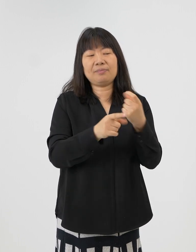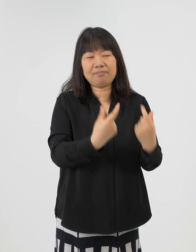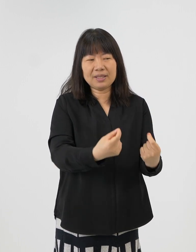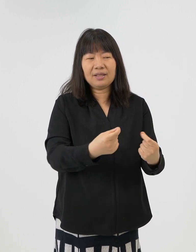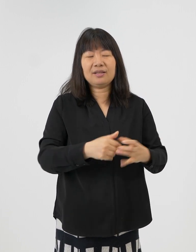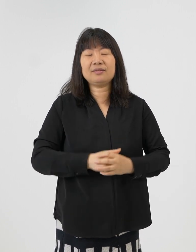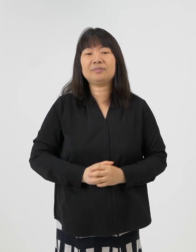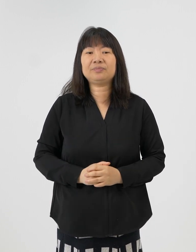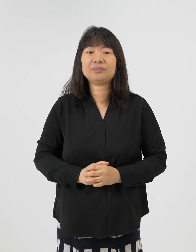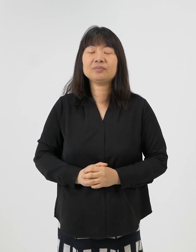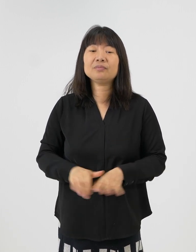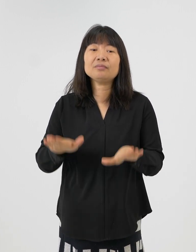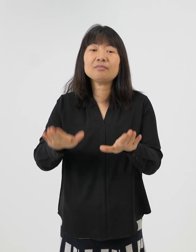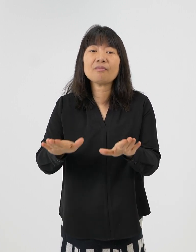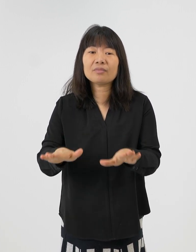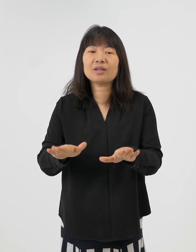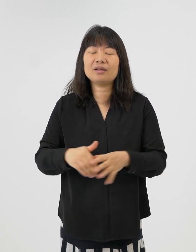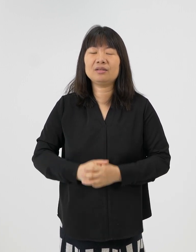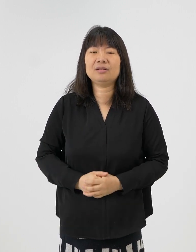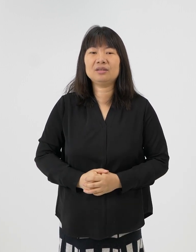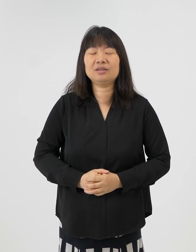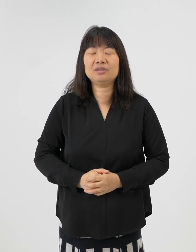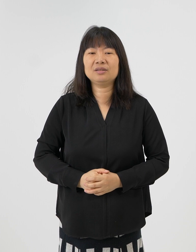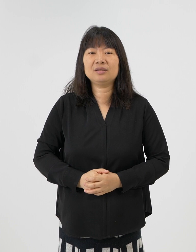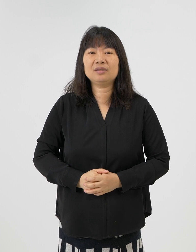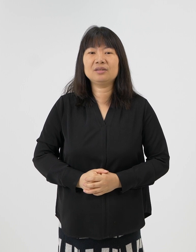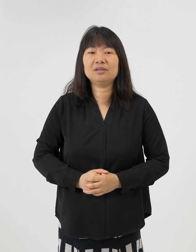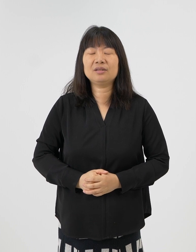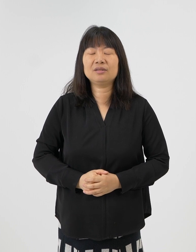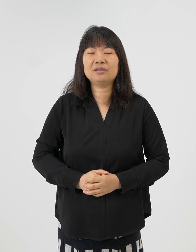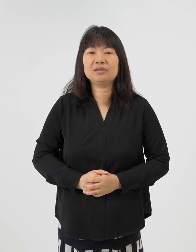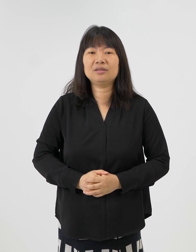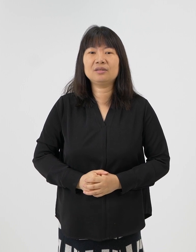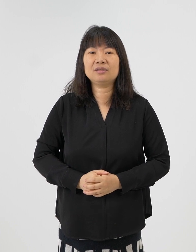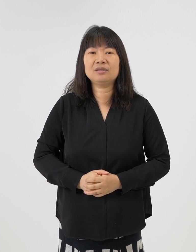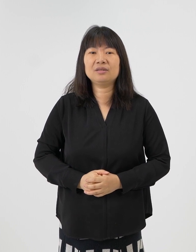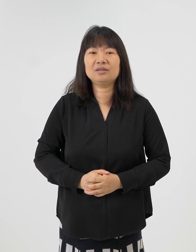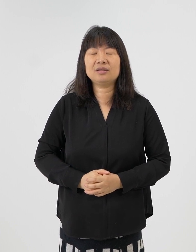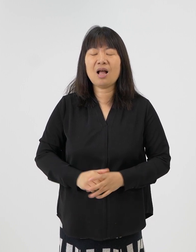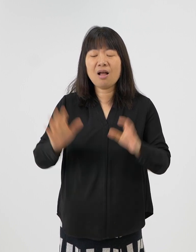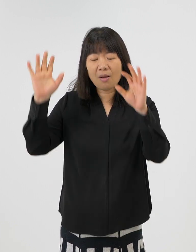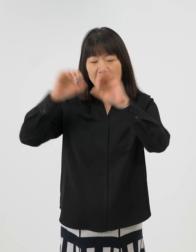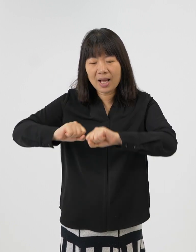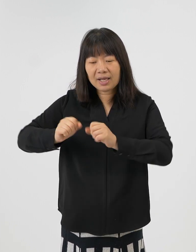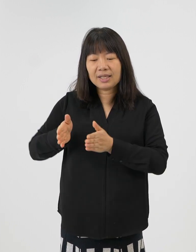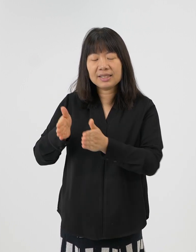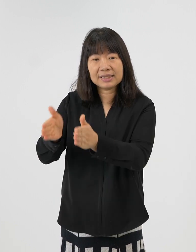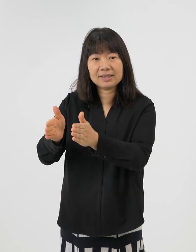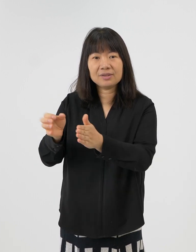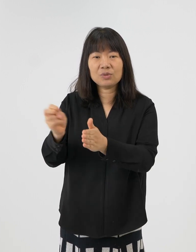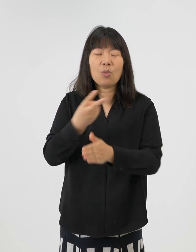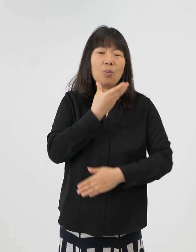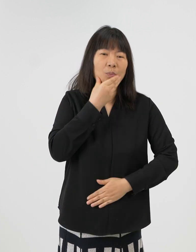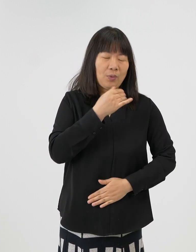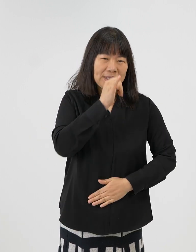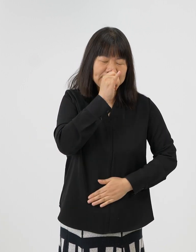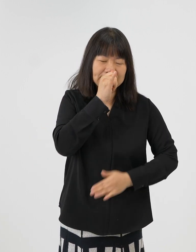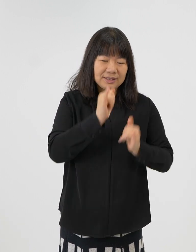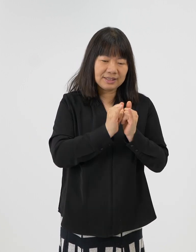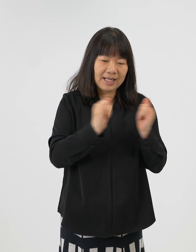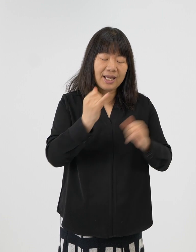오늘 이 굵은 망하는 길과 복된 자의